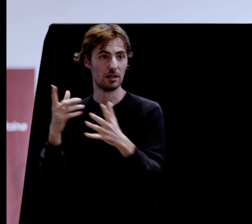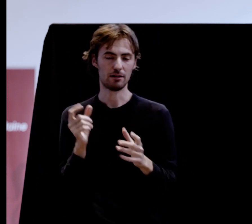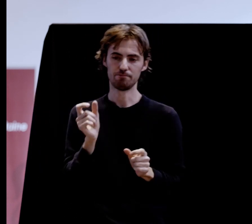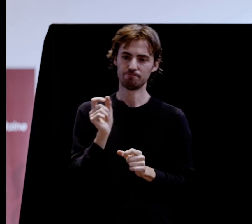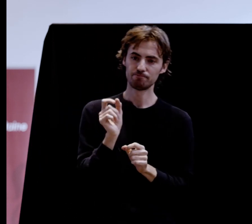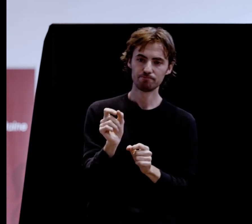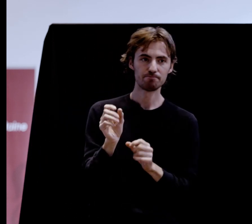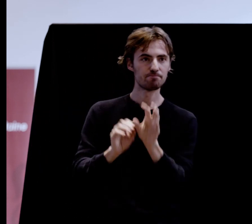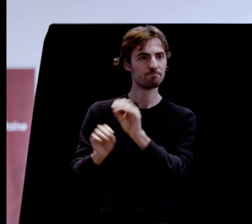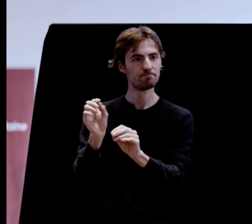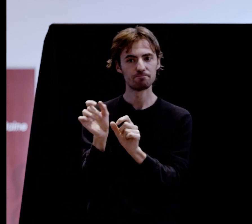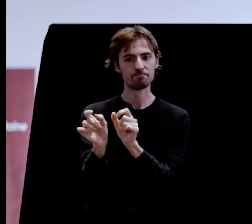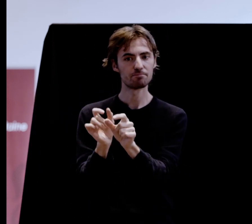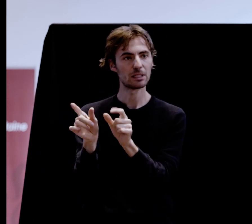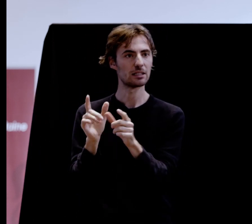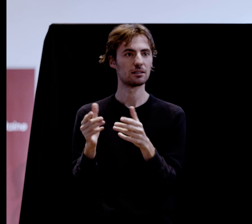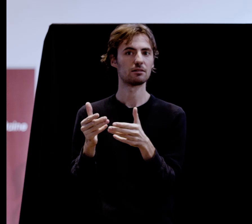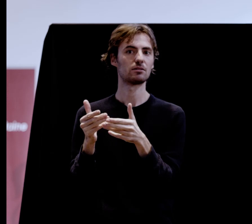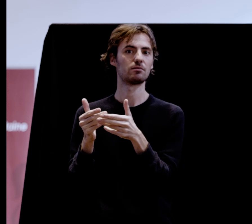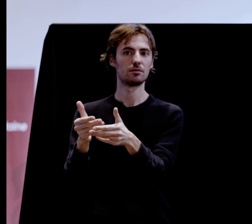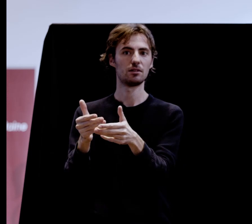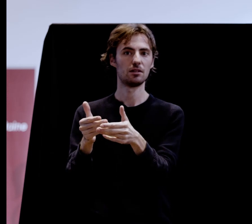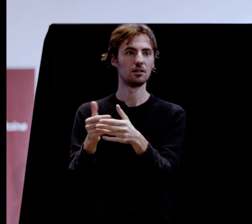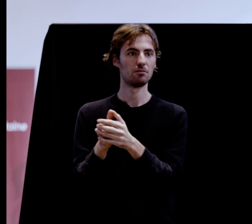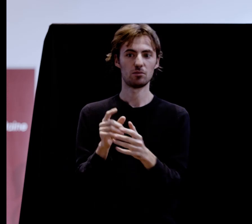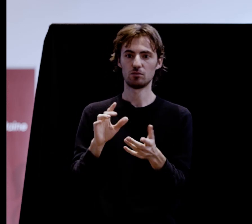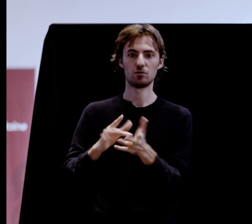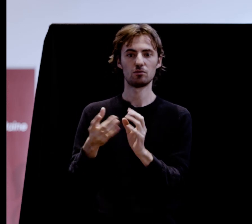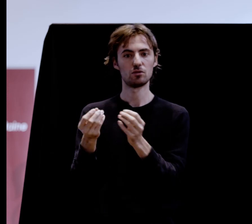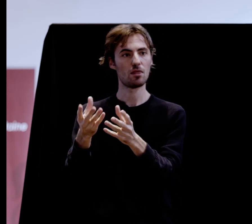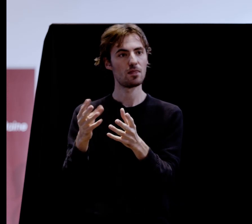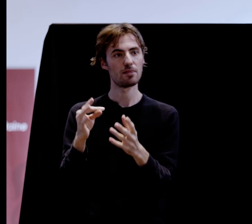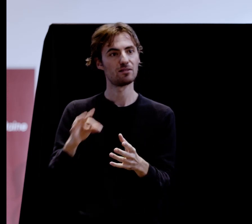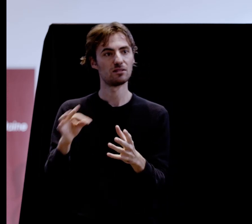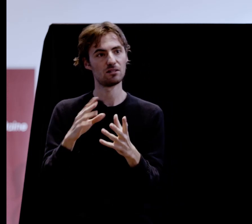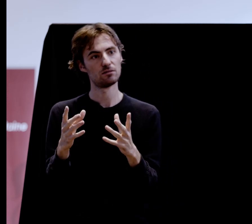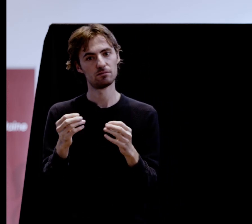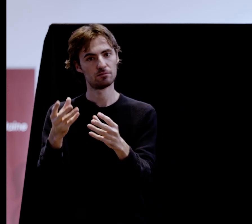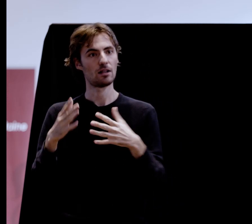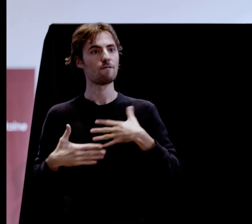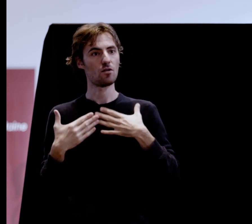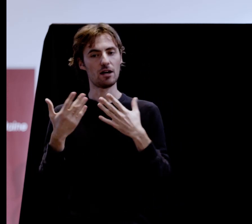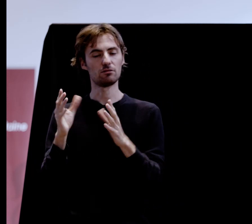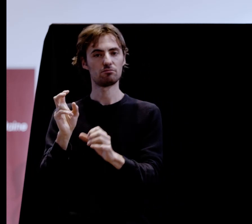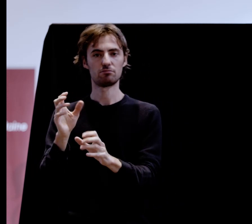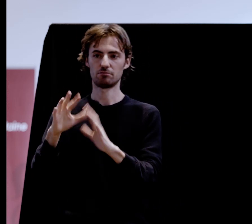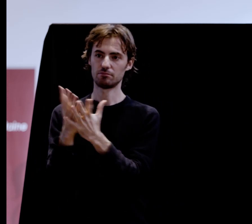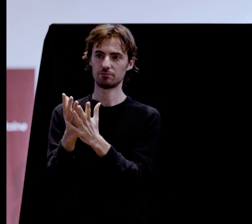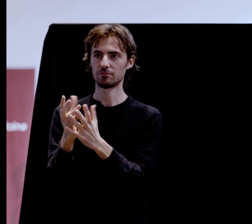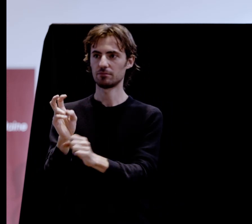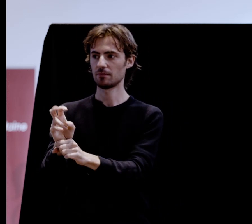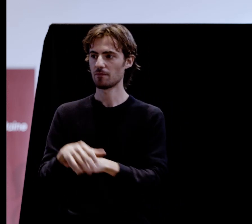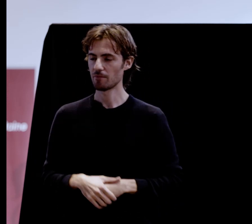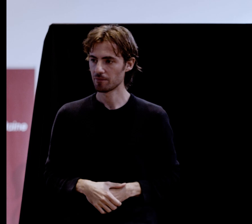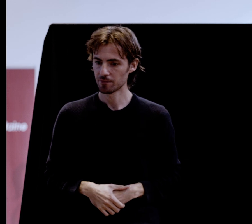pour tous les effets bénéfiques de la testostérone. Bien sûr, ce traitement